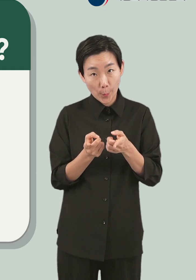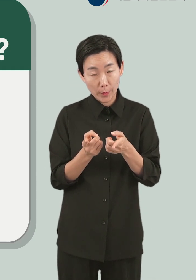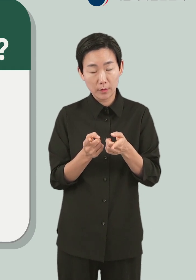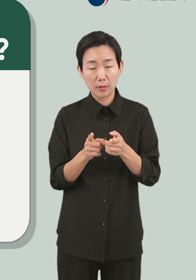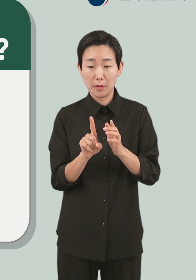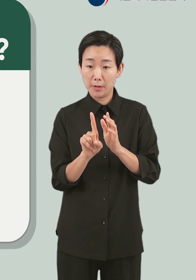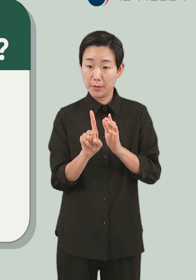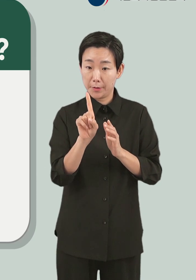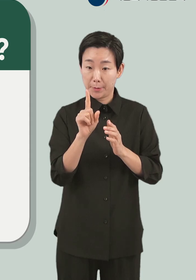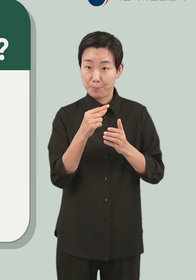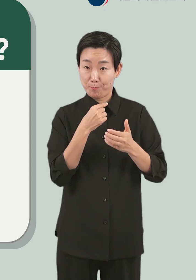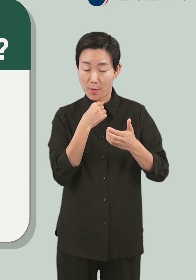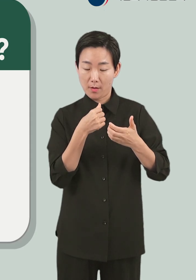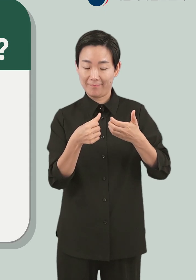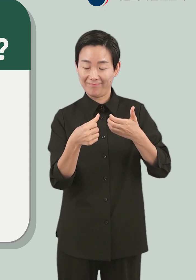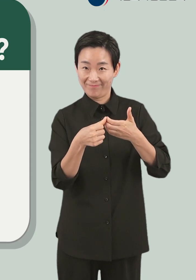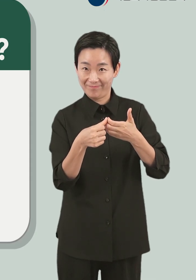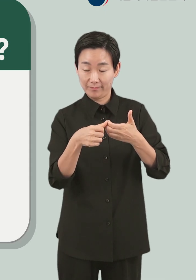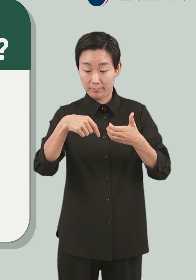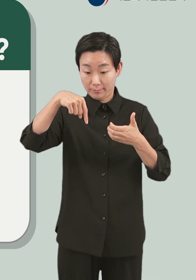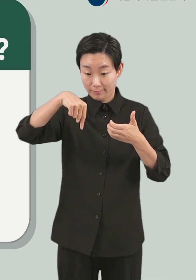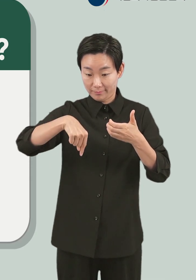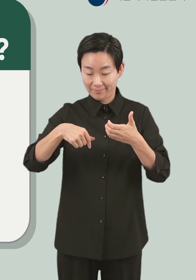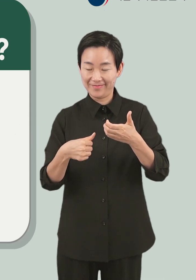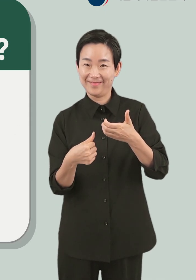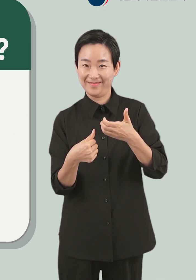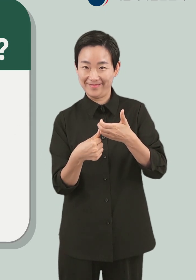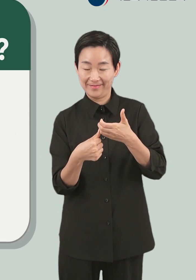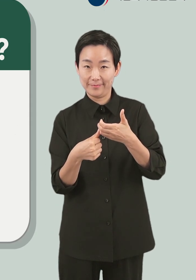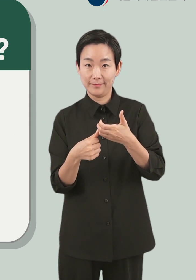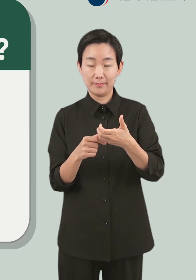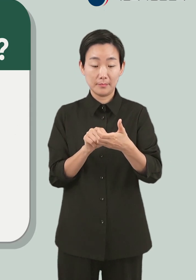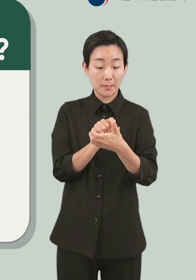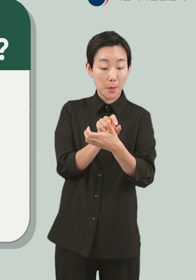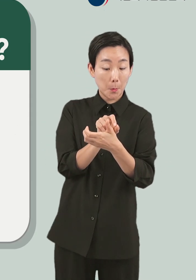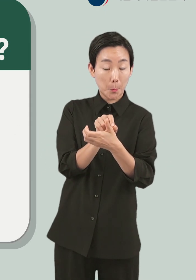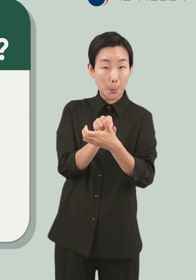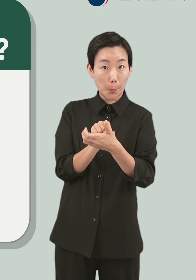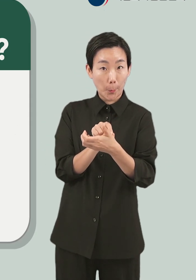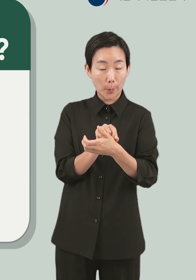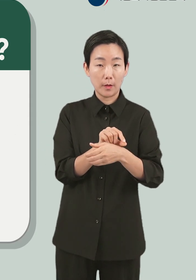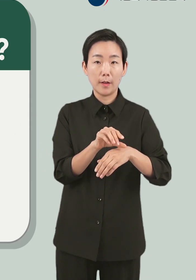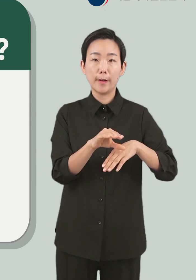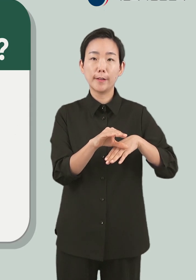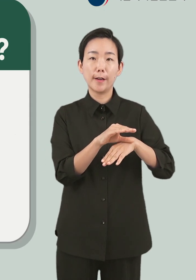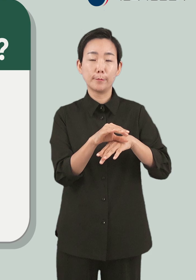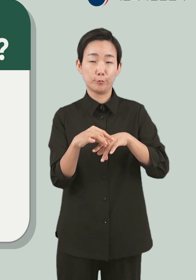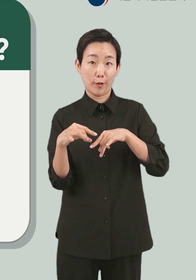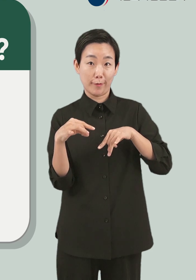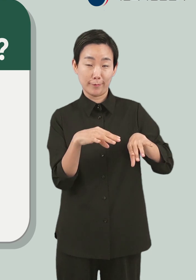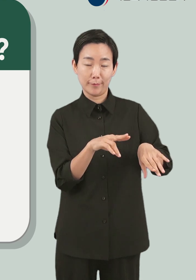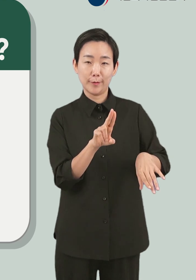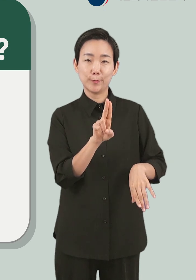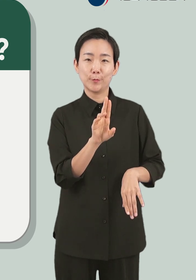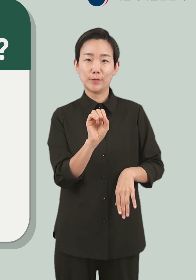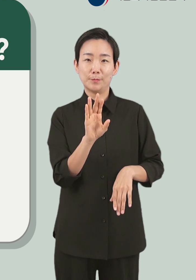위아래로 있습니다. 위쪽은 상향 버튼, 아래쪽은 하향 버튼입니다.